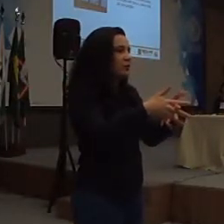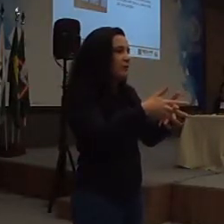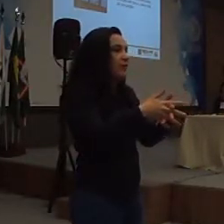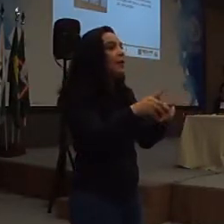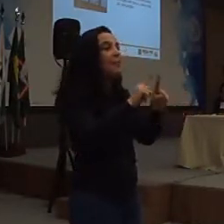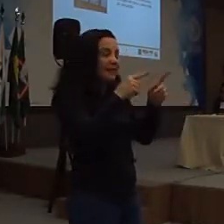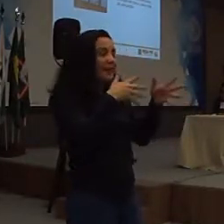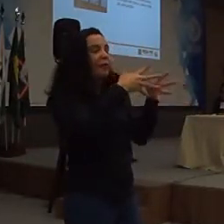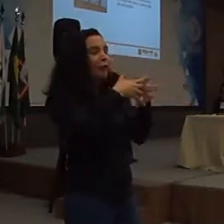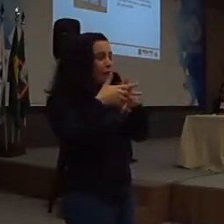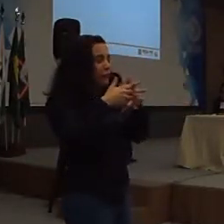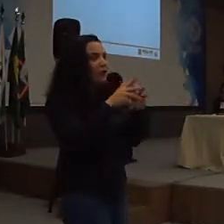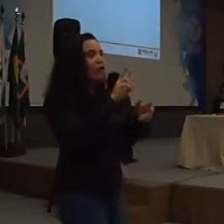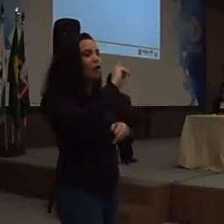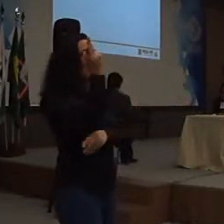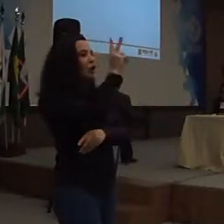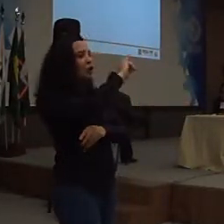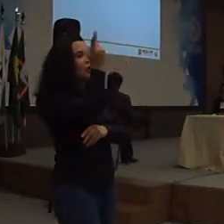aeroportos.